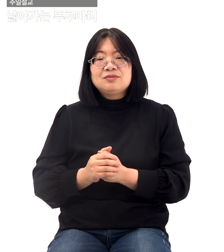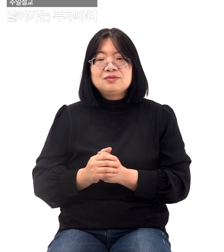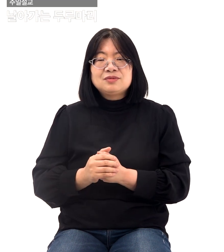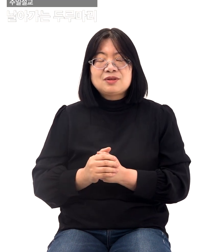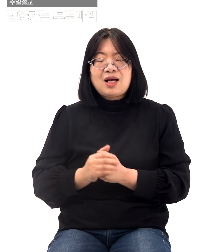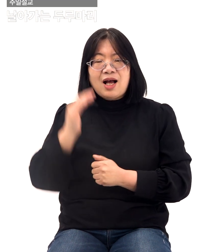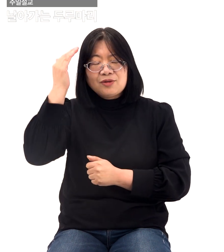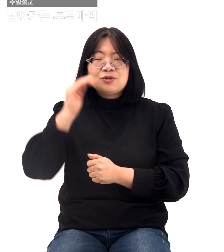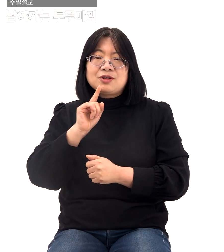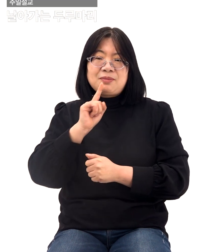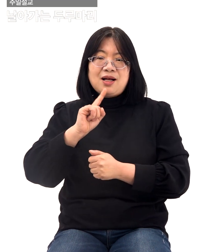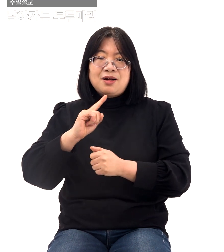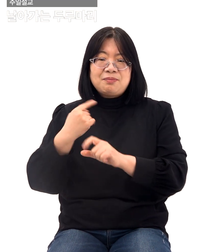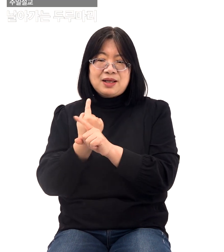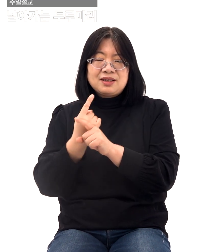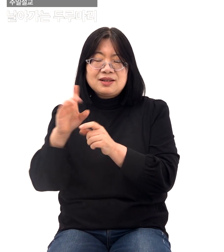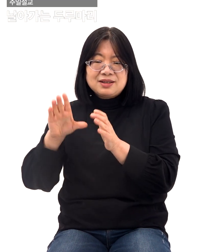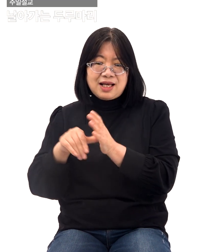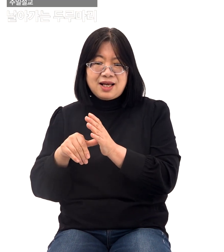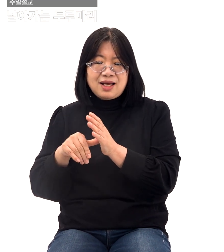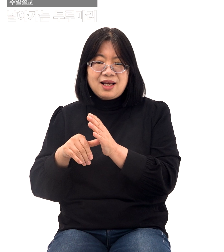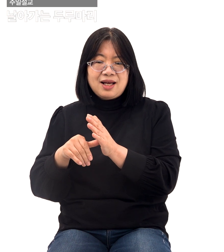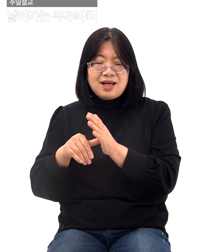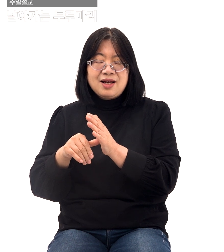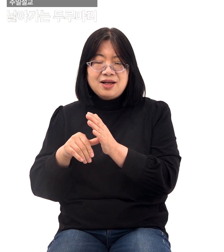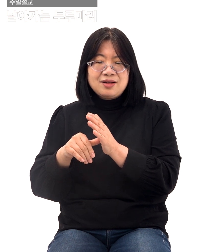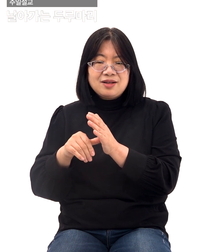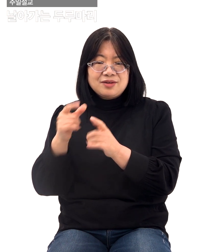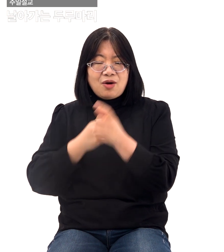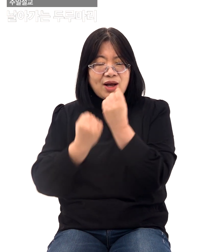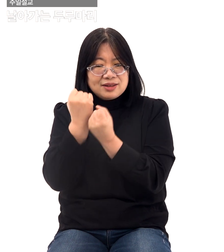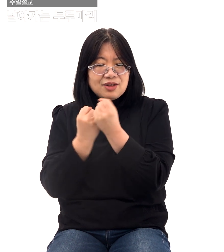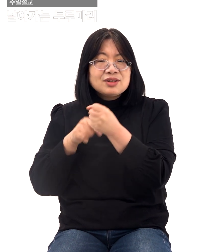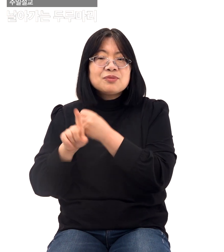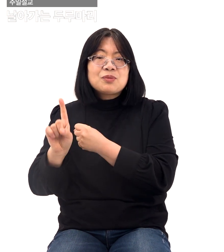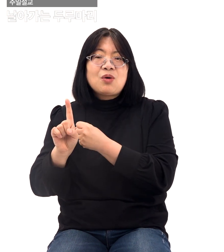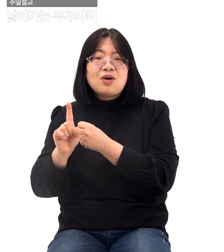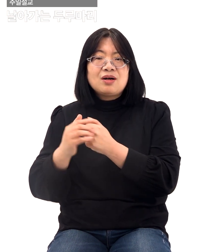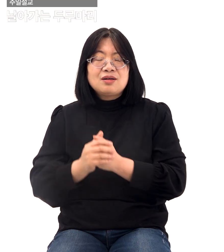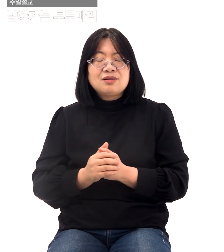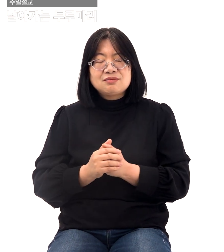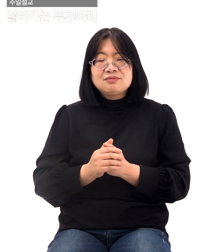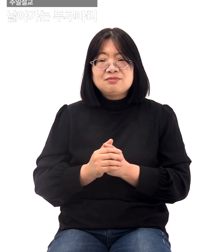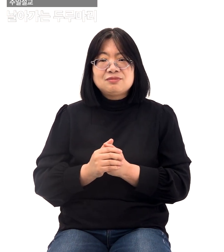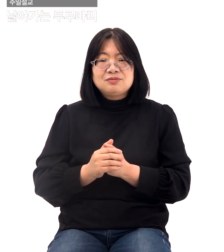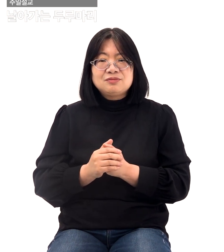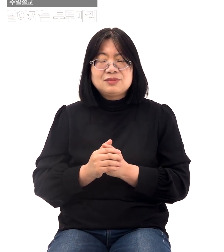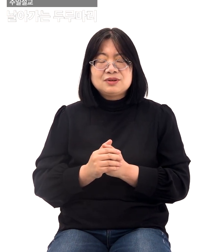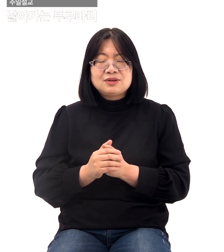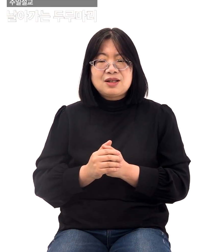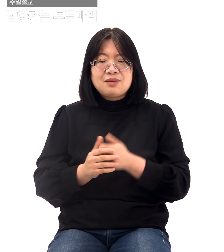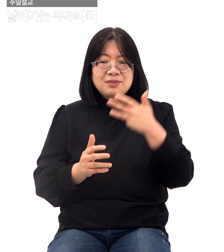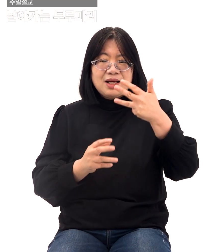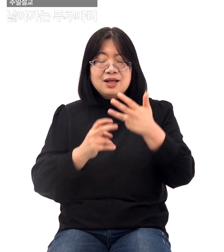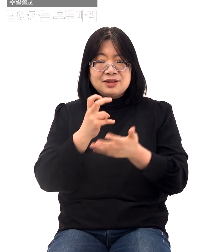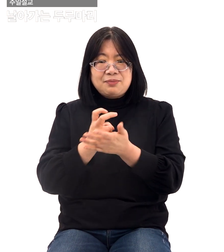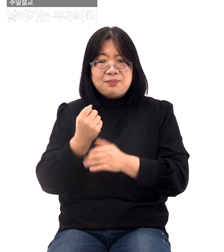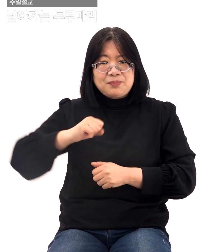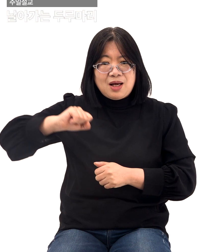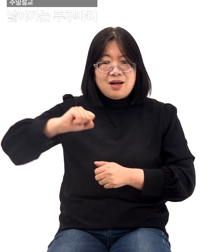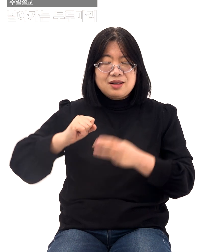원래 처벌을 받지 않고라는 말이에요. 그런 세상이 됐다고요. 8계명을